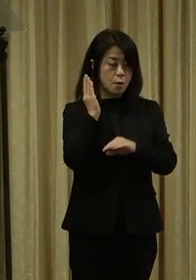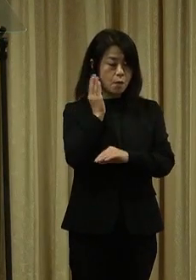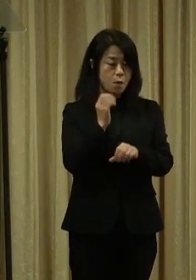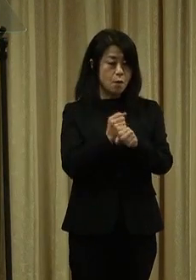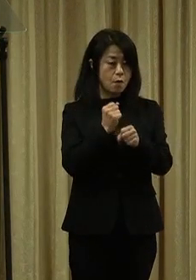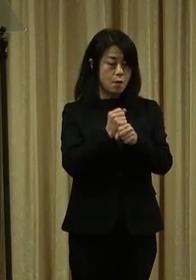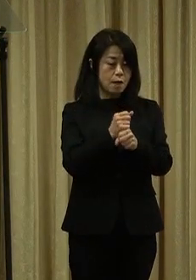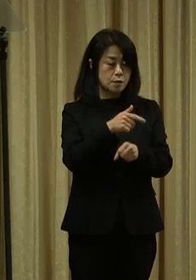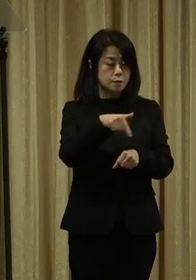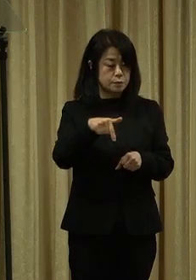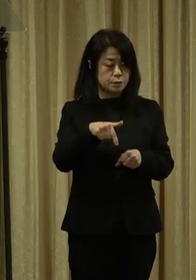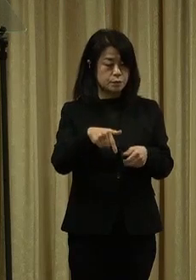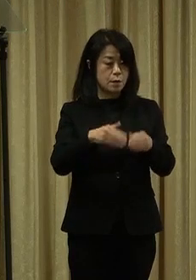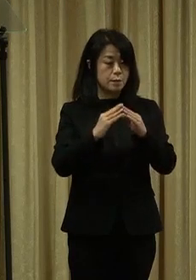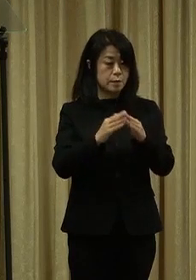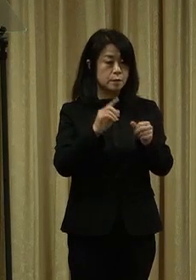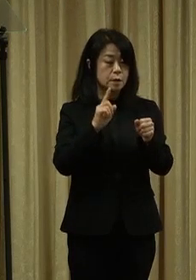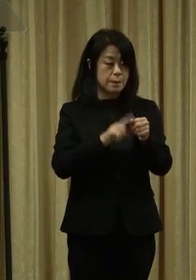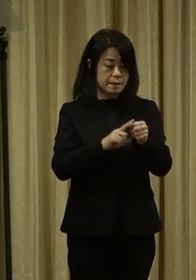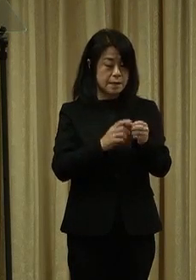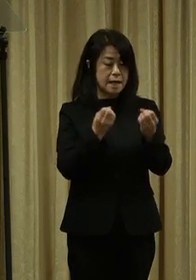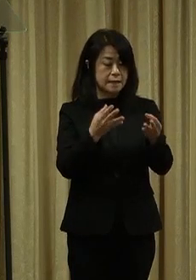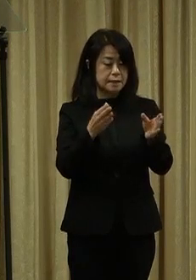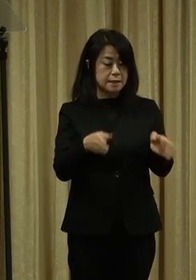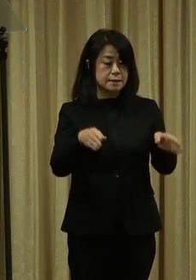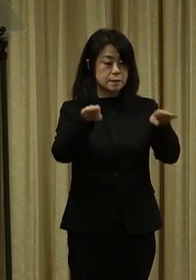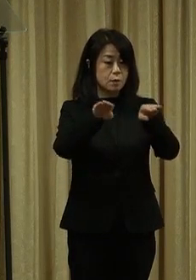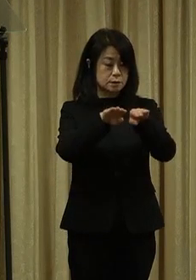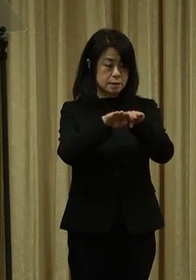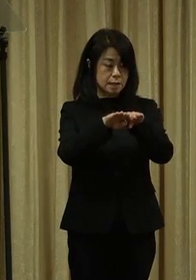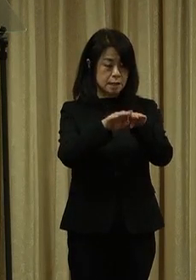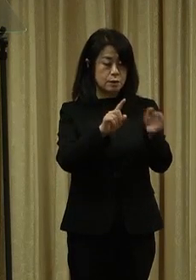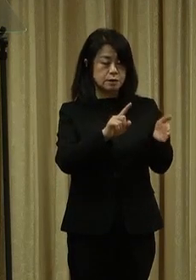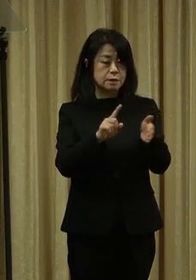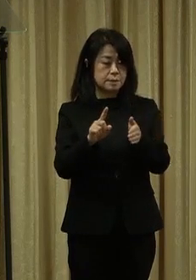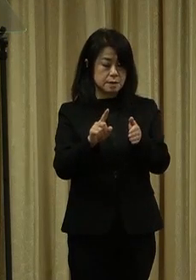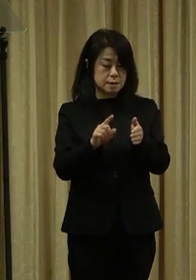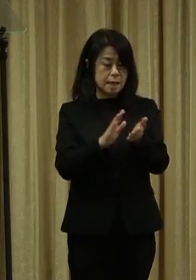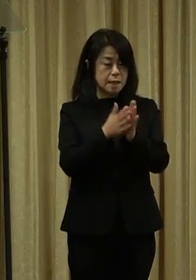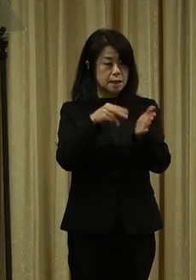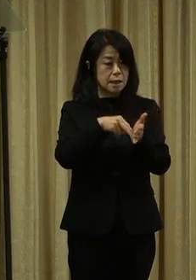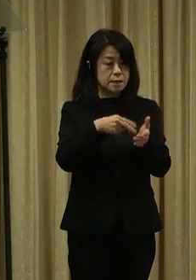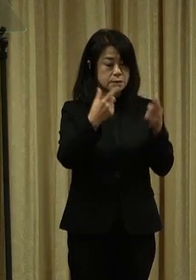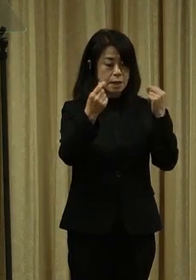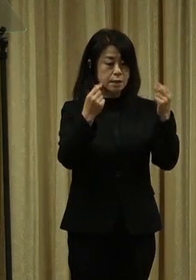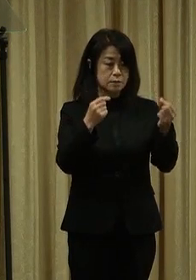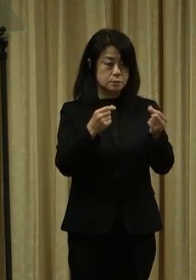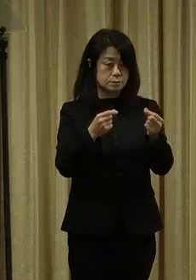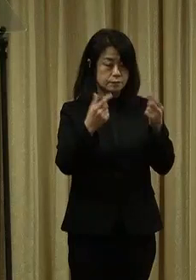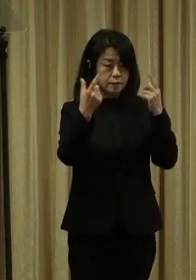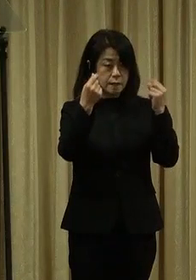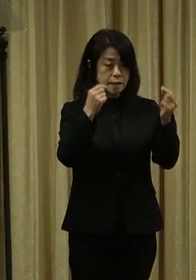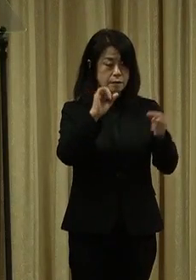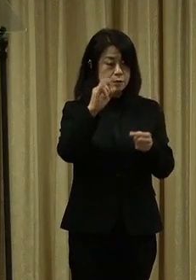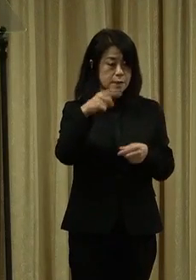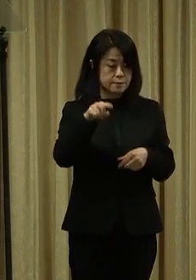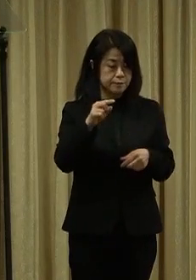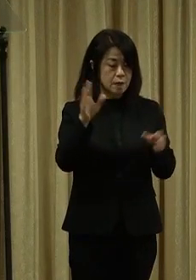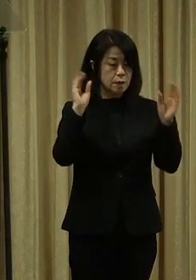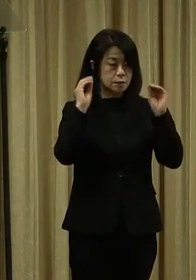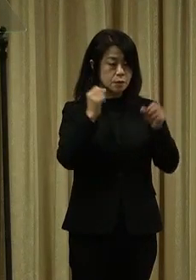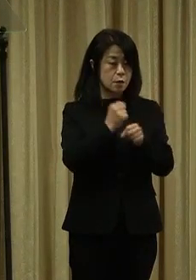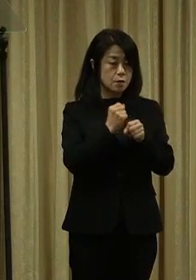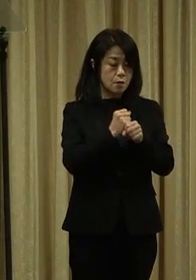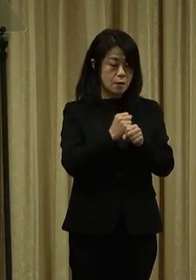い新棟の新しい校舎の整備を進めるほか県立大学における大学院情報工学研究